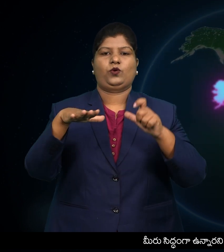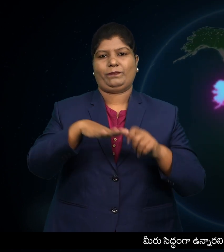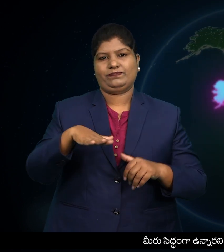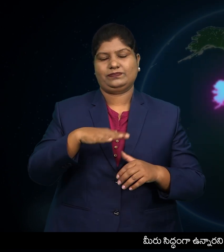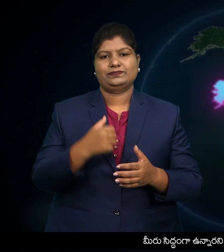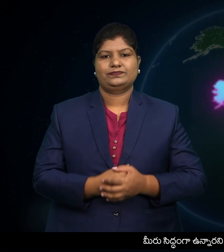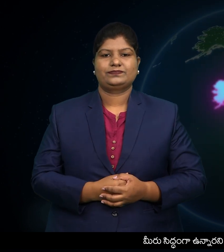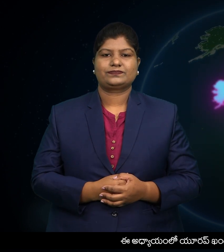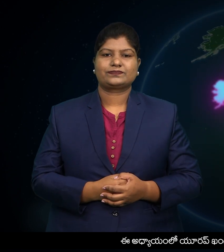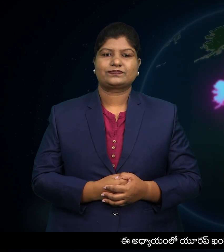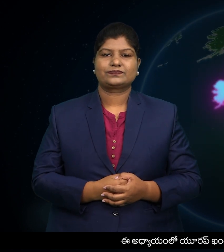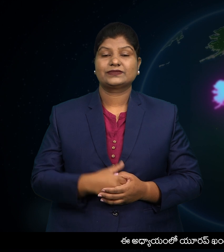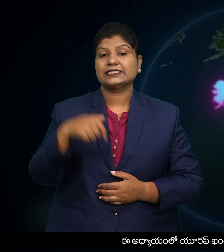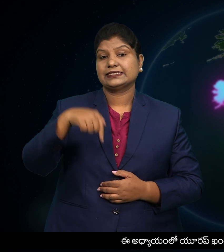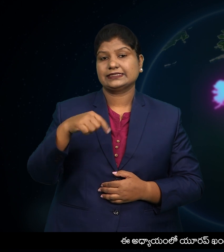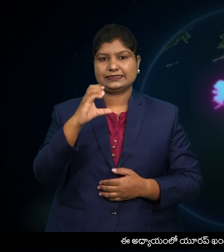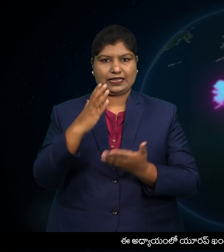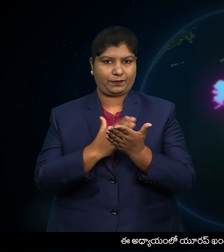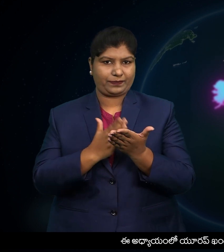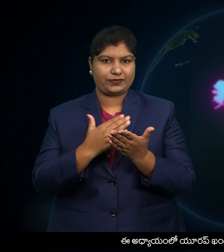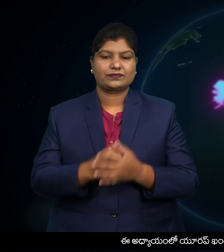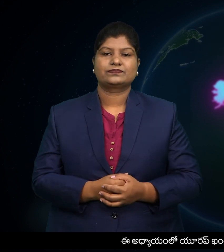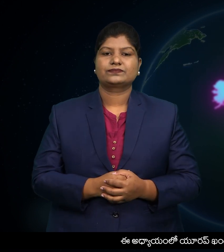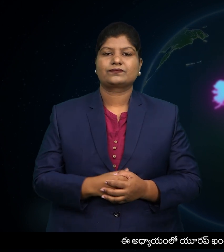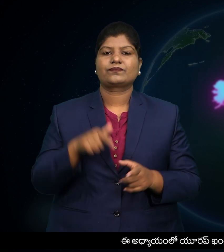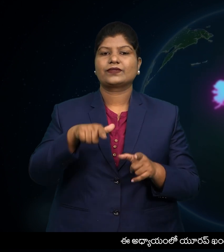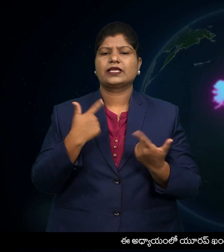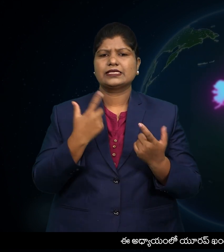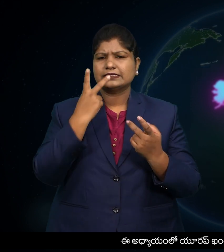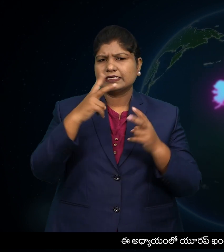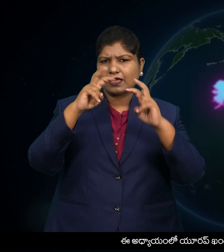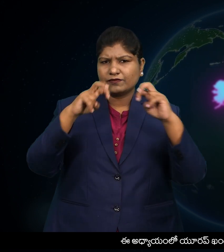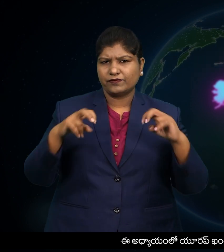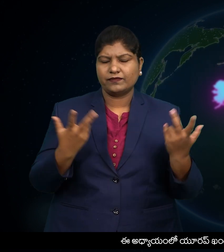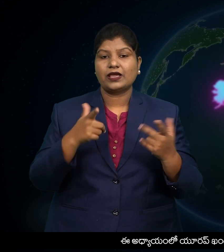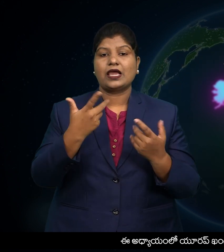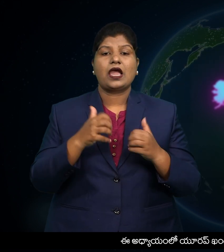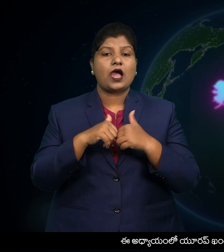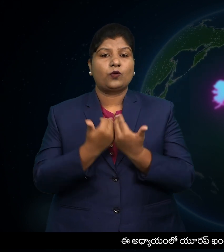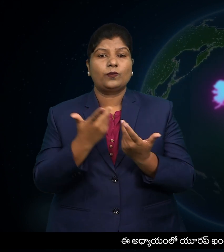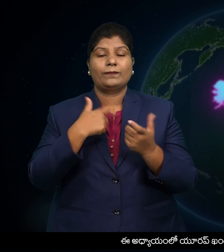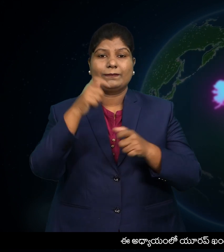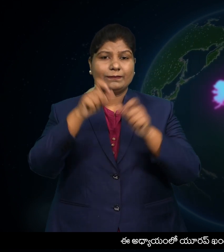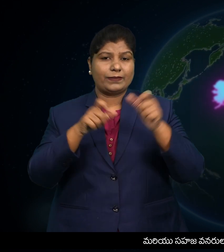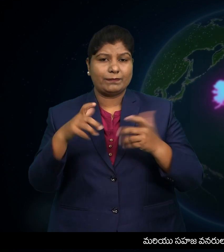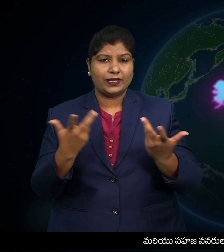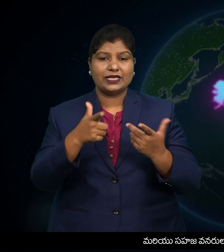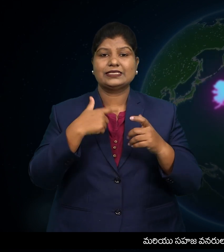అనుకుంటున్నాను. ఈ అధ్యాయంలో యూరప్ ఖండంలో నివసించే ప్రజలు అక్కడి పర్యావరణాన్ని మరియు